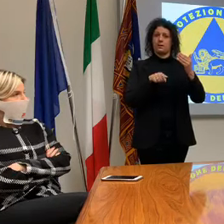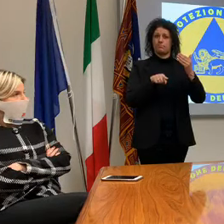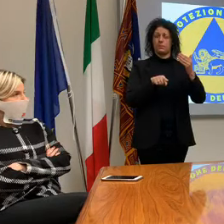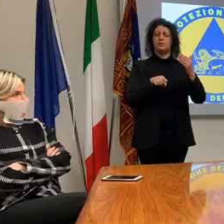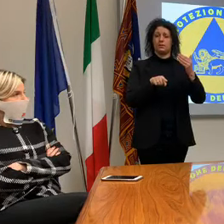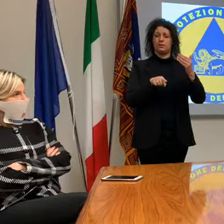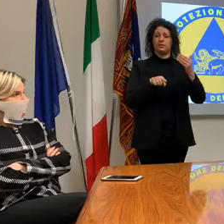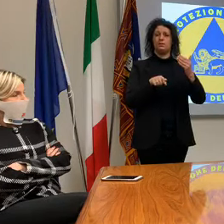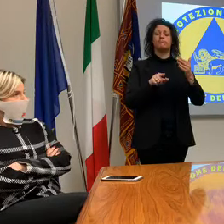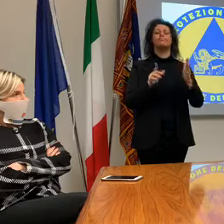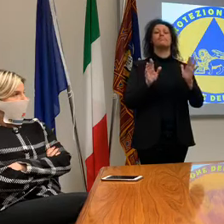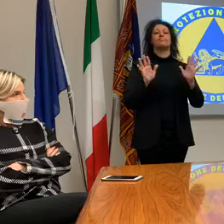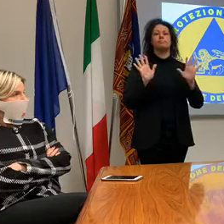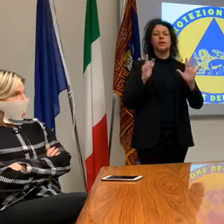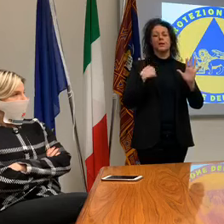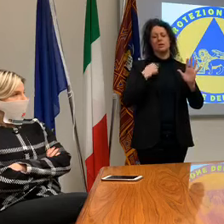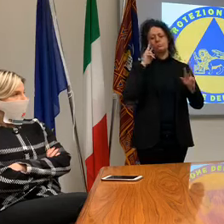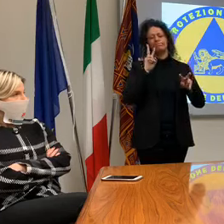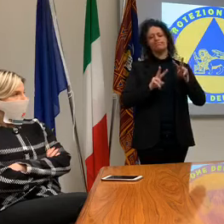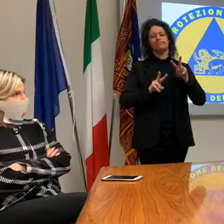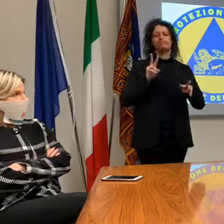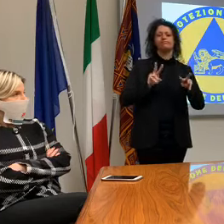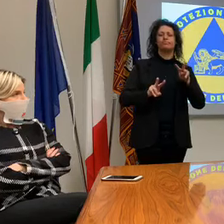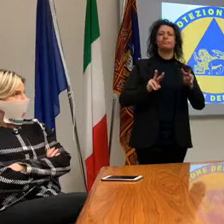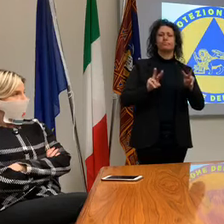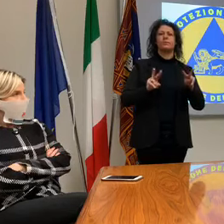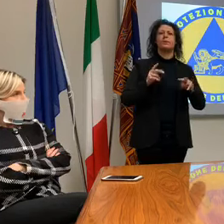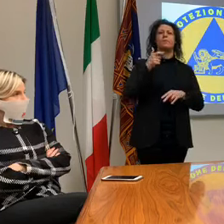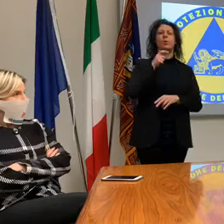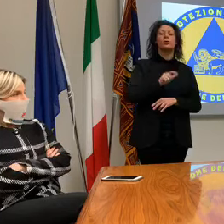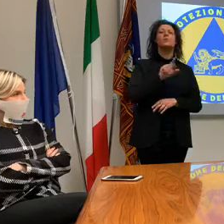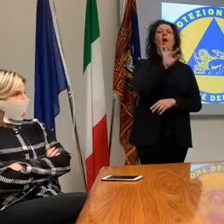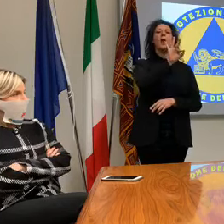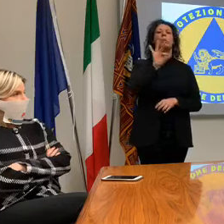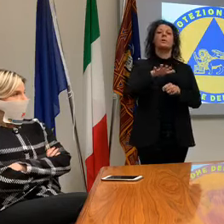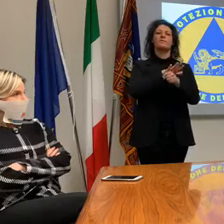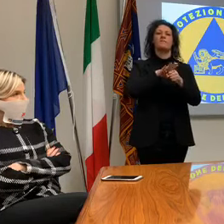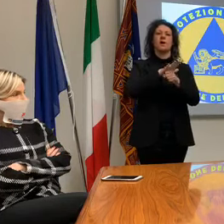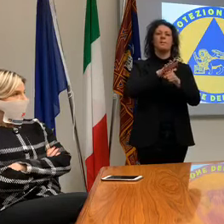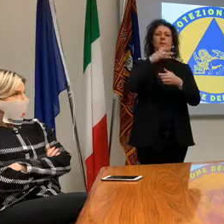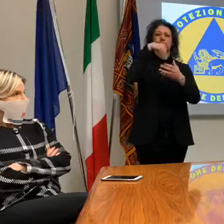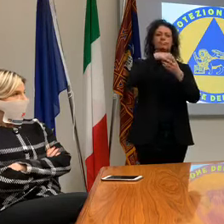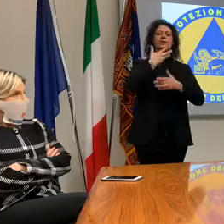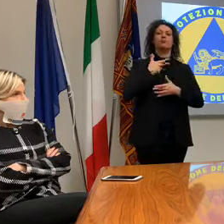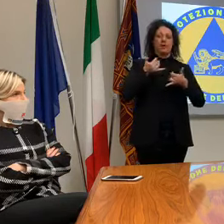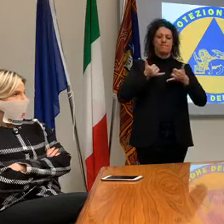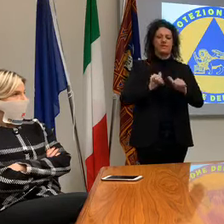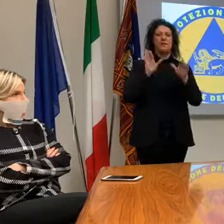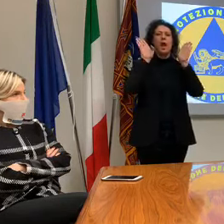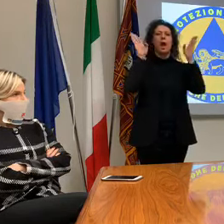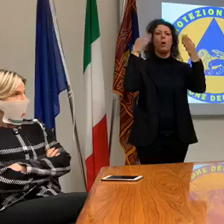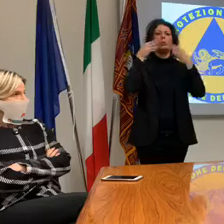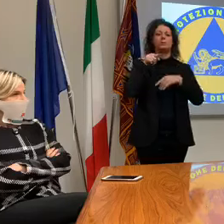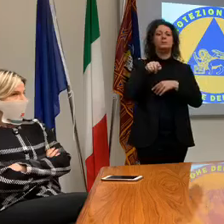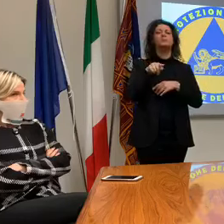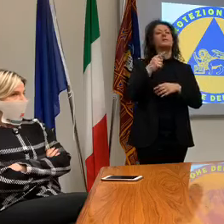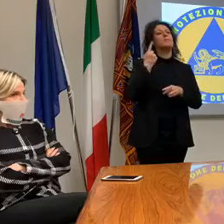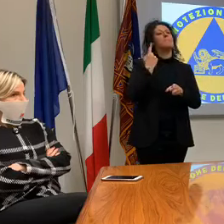delle casistiche, mi chiamano molti genitori che hanno figli autistici, che hanno la necessità di far fare tanta strada a questi